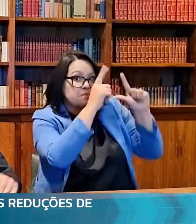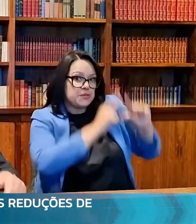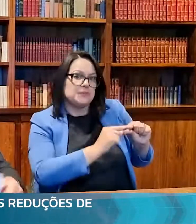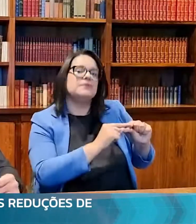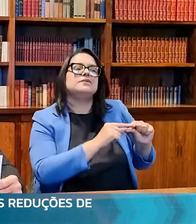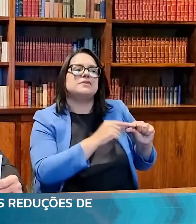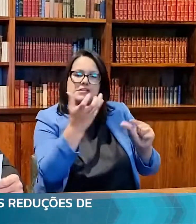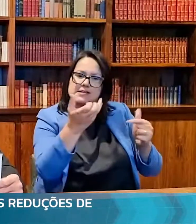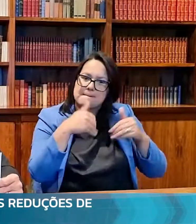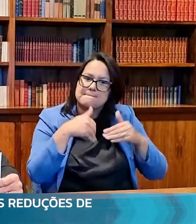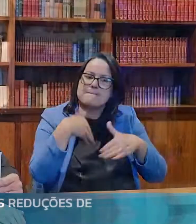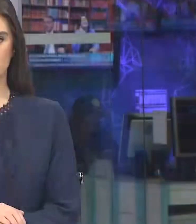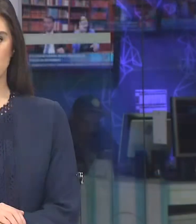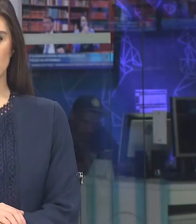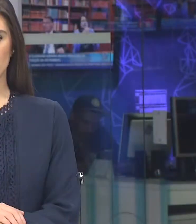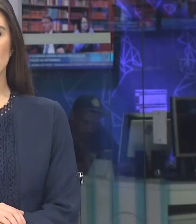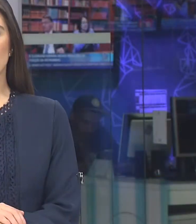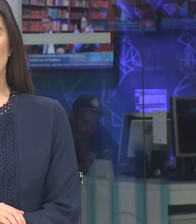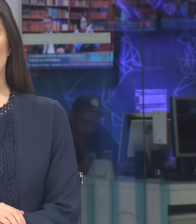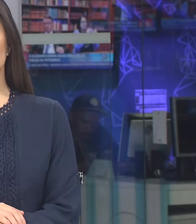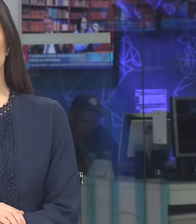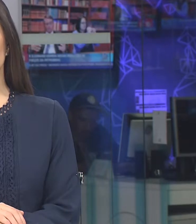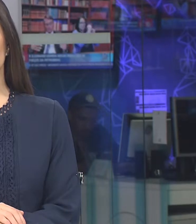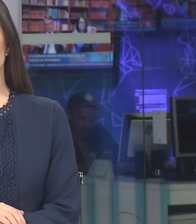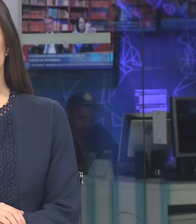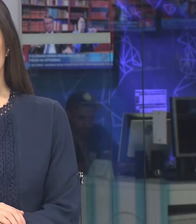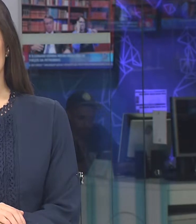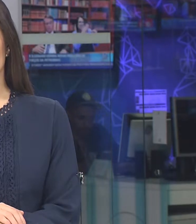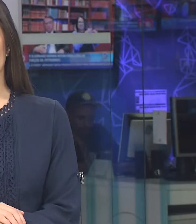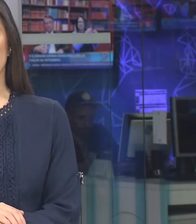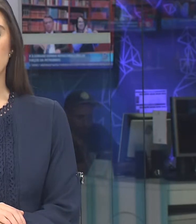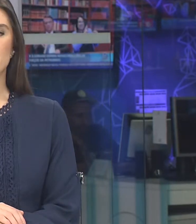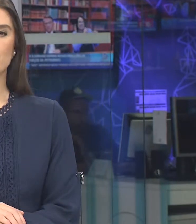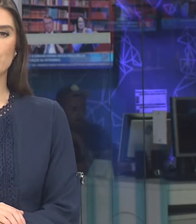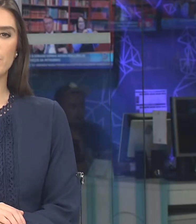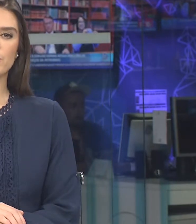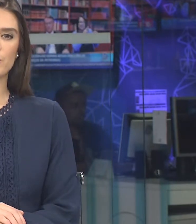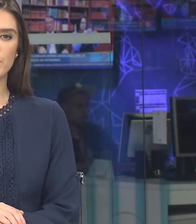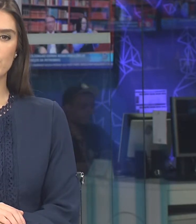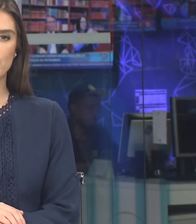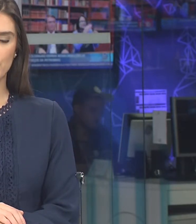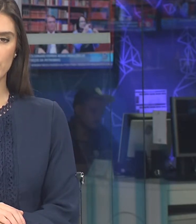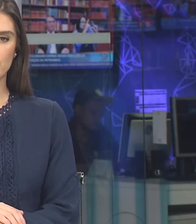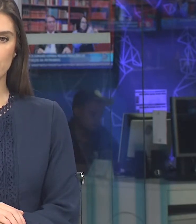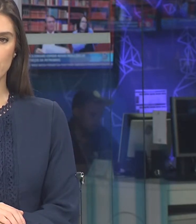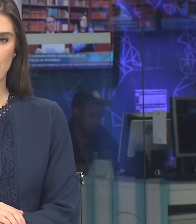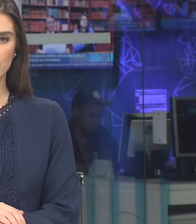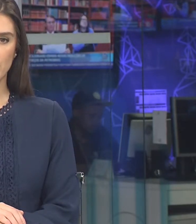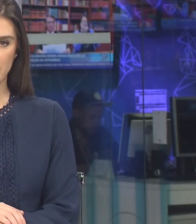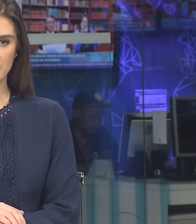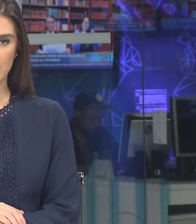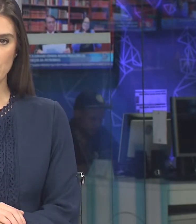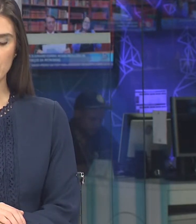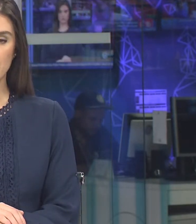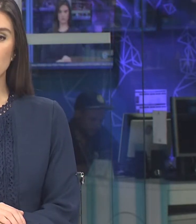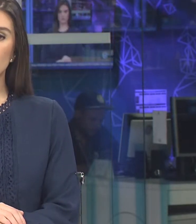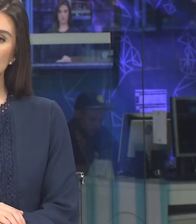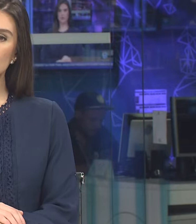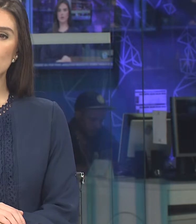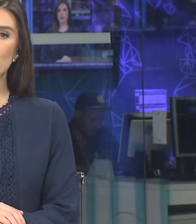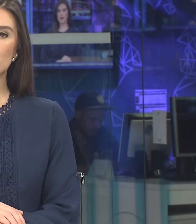nossa Petrobras. A ex-ministra da Mulher, da Família e dos Direitos Humanos do governo Bolsonaro, Damaris